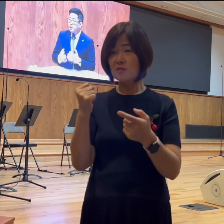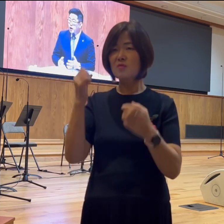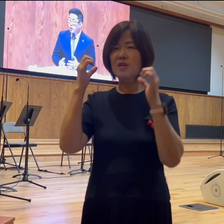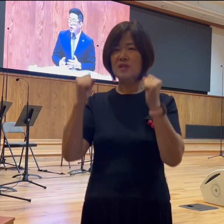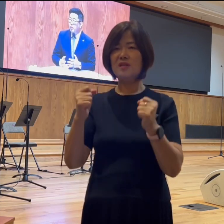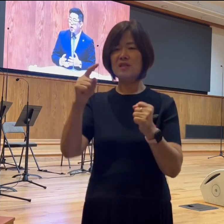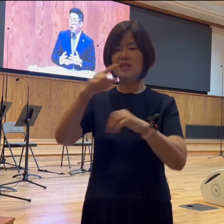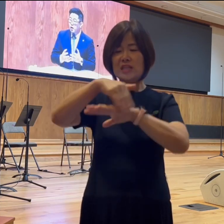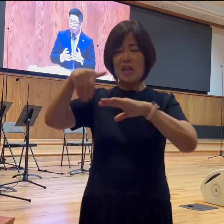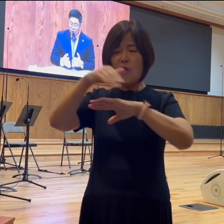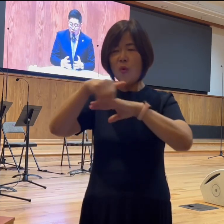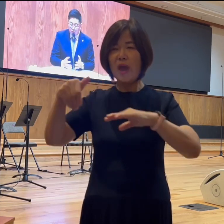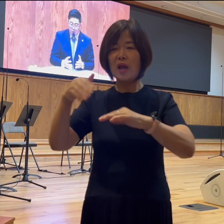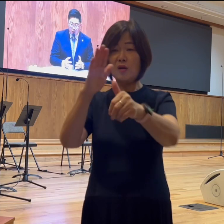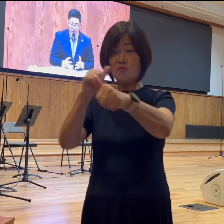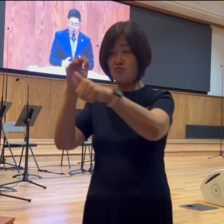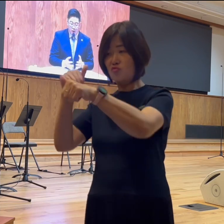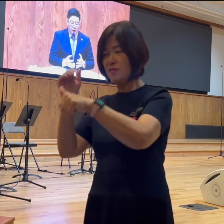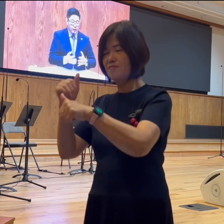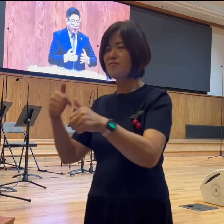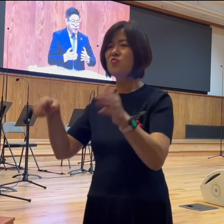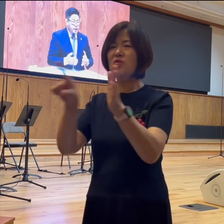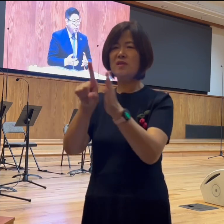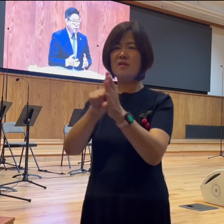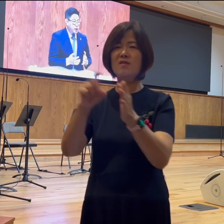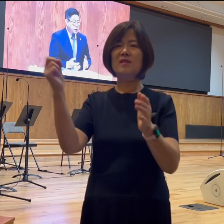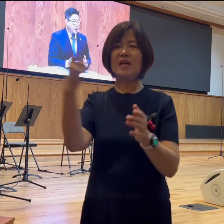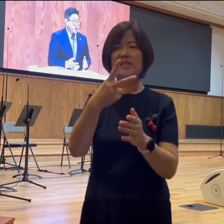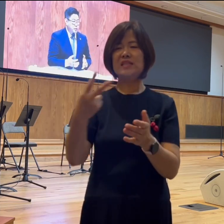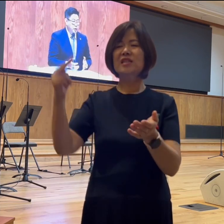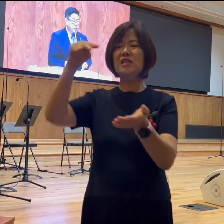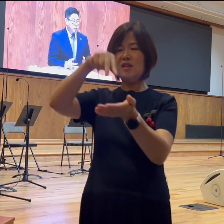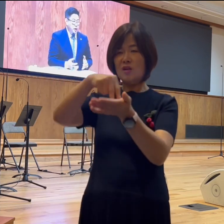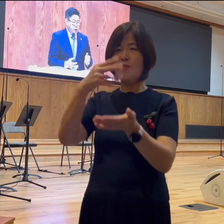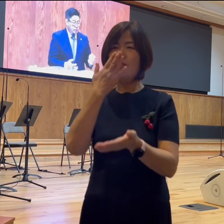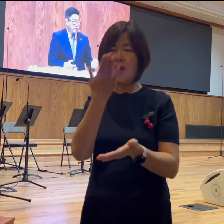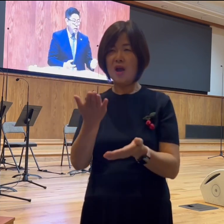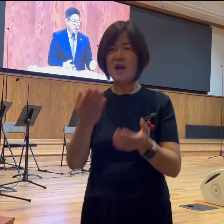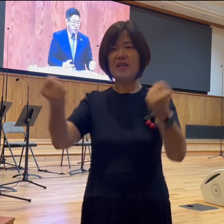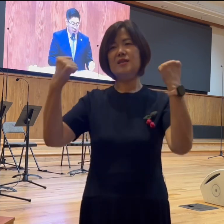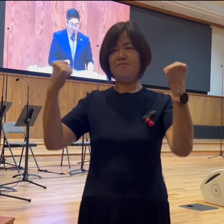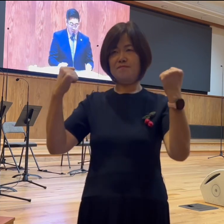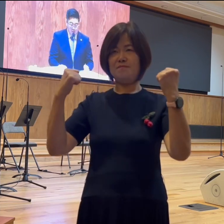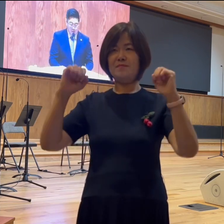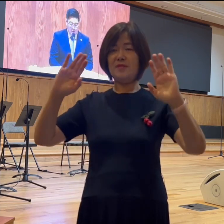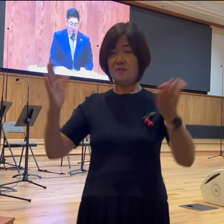그 계획과 부르심을 위해서 다시 한번 일어날 수 있도록 하는 힘입니다.